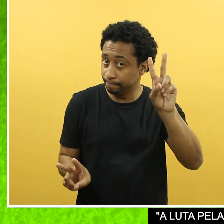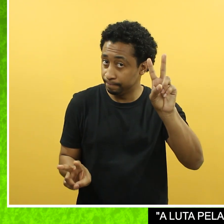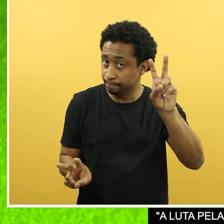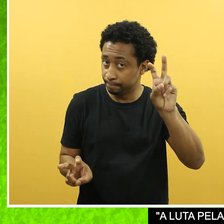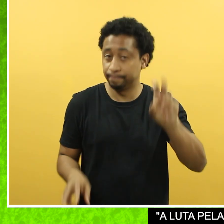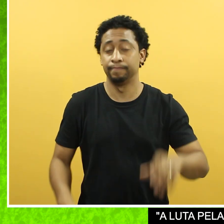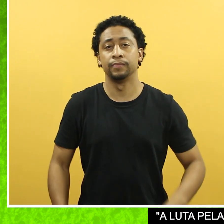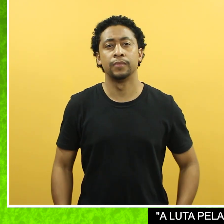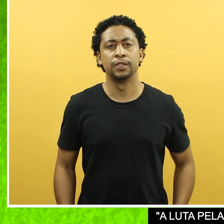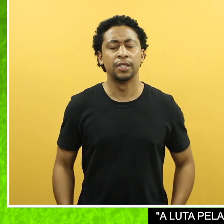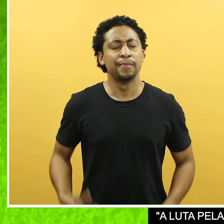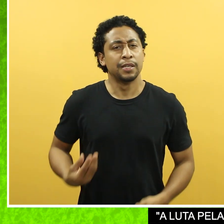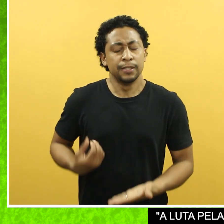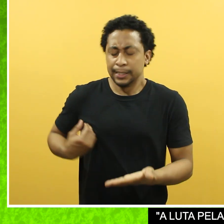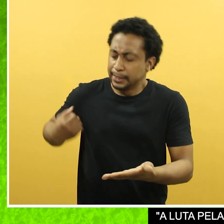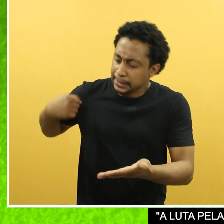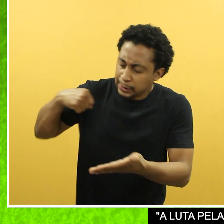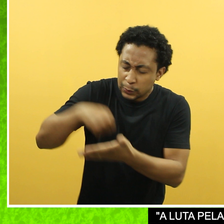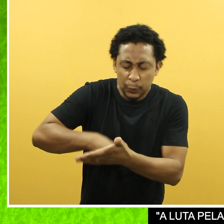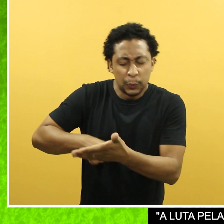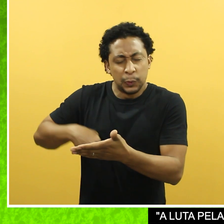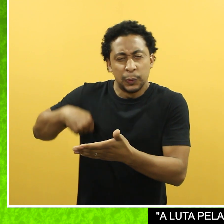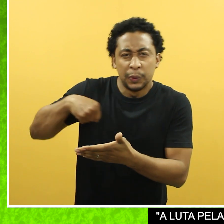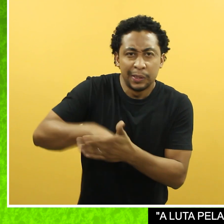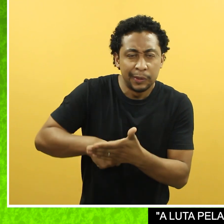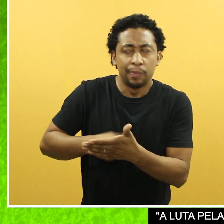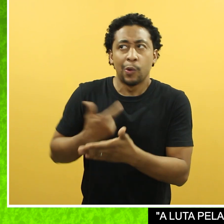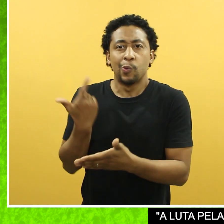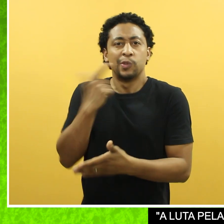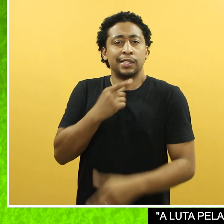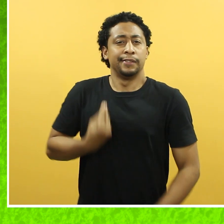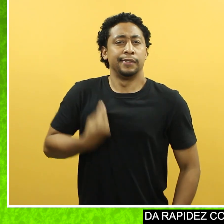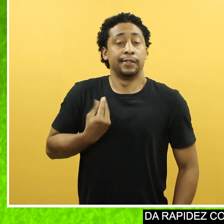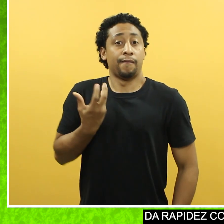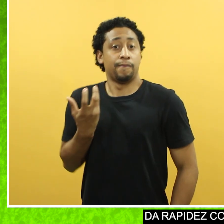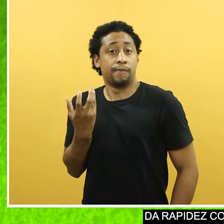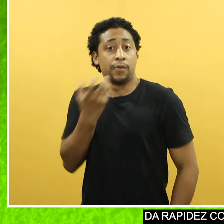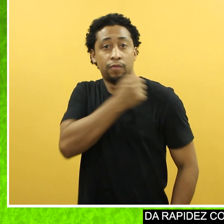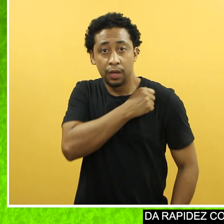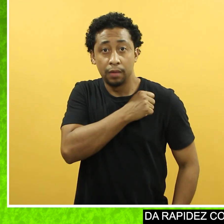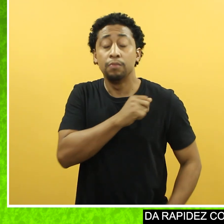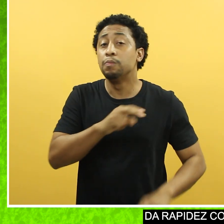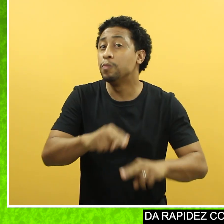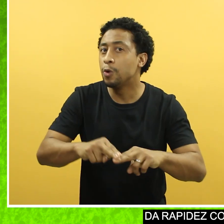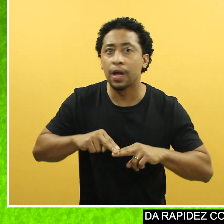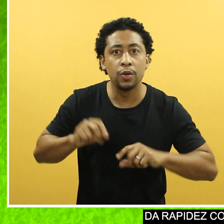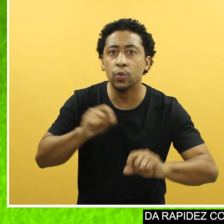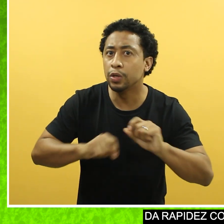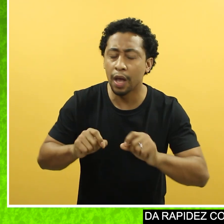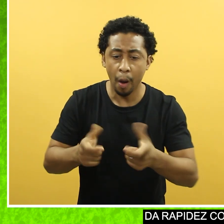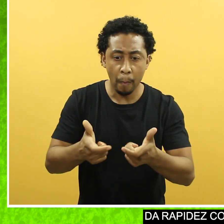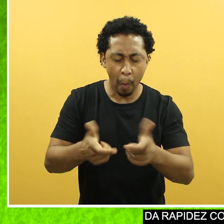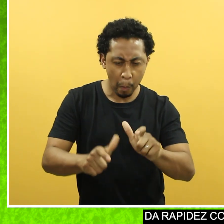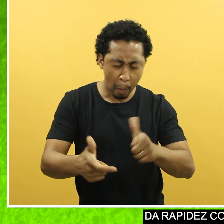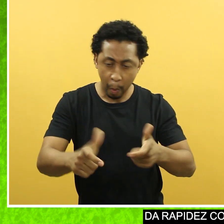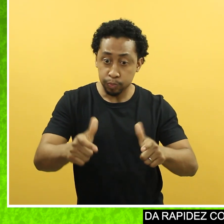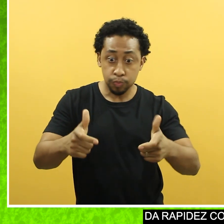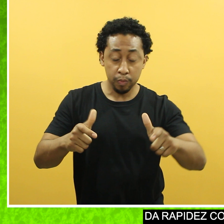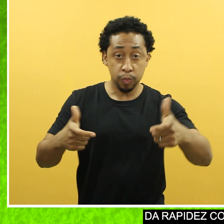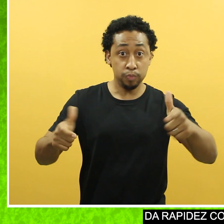A luta pela existência resulta inevitavelmente da rapidez com que todos os